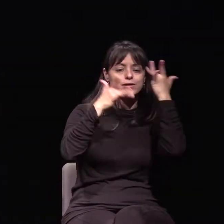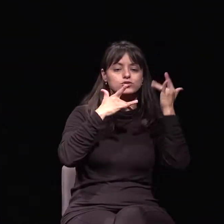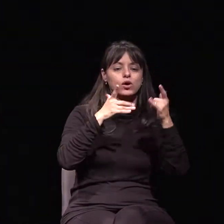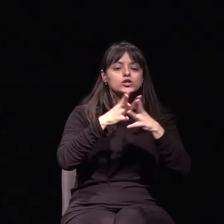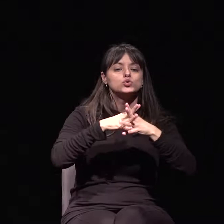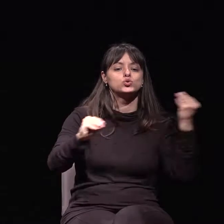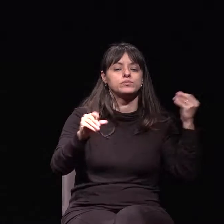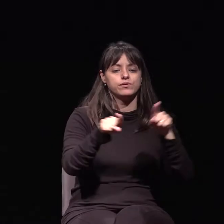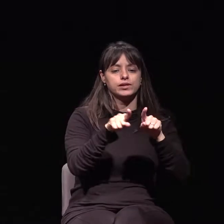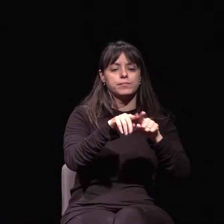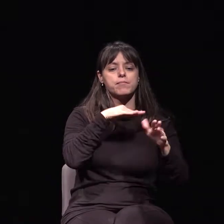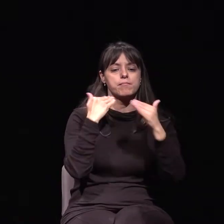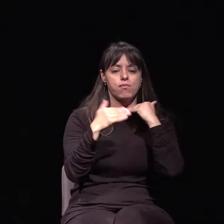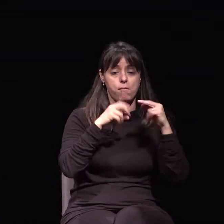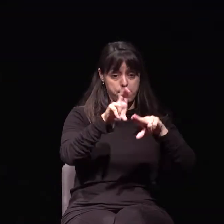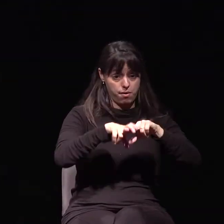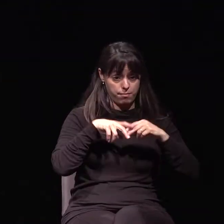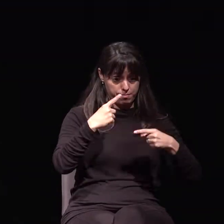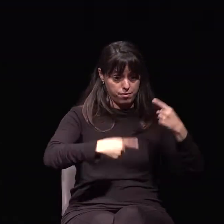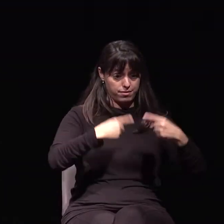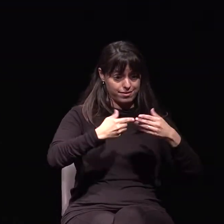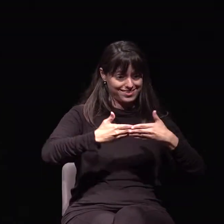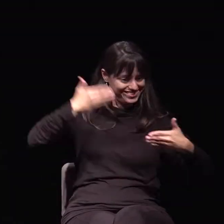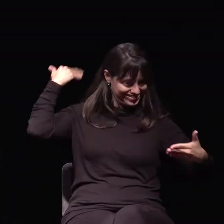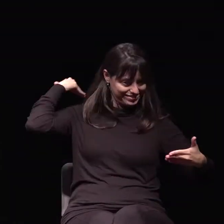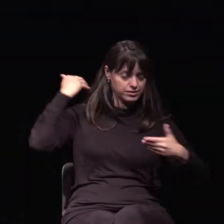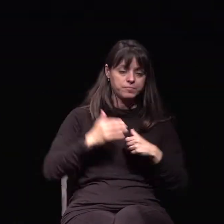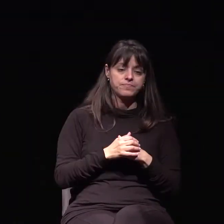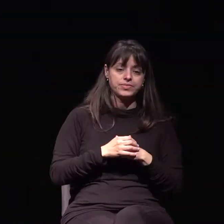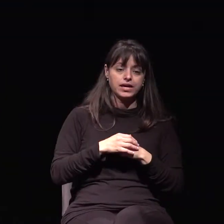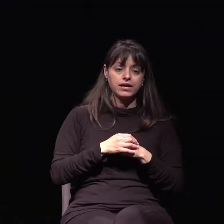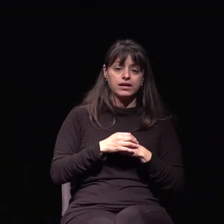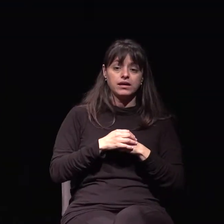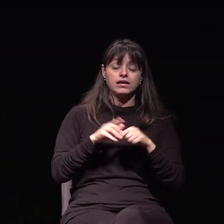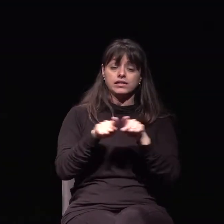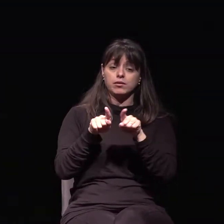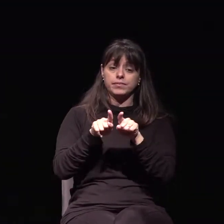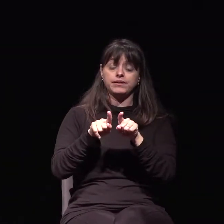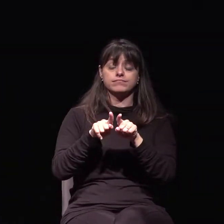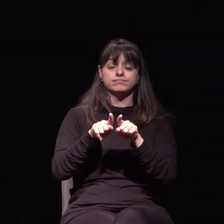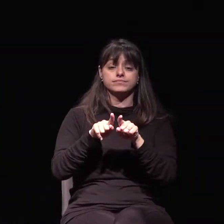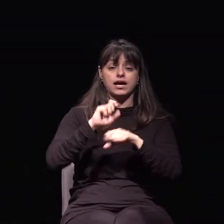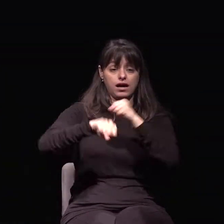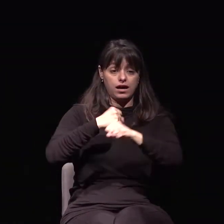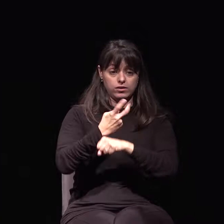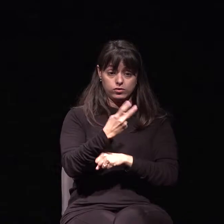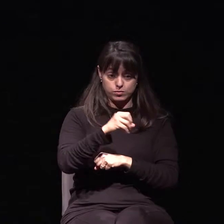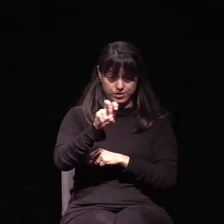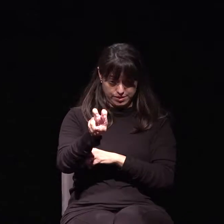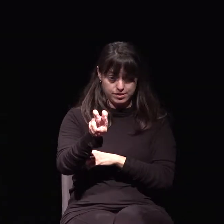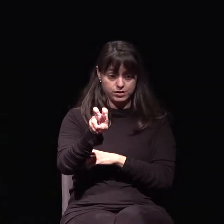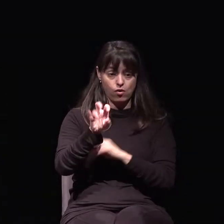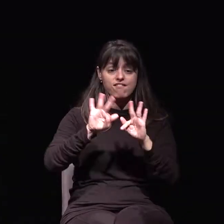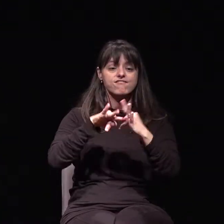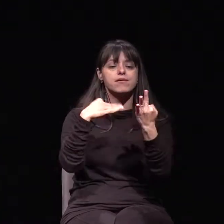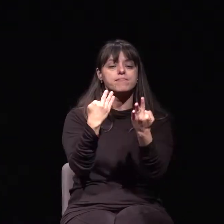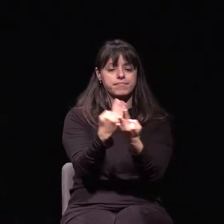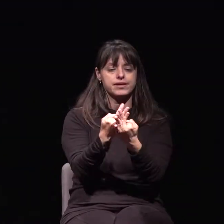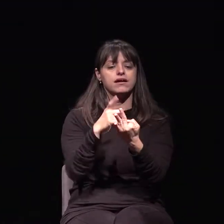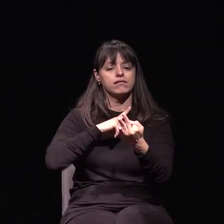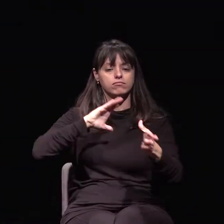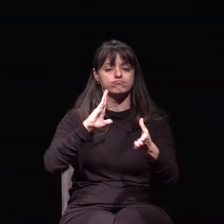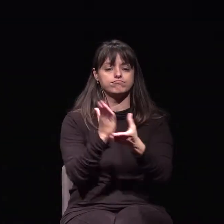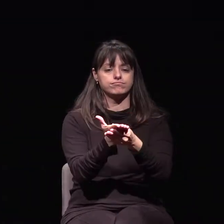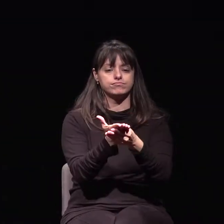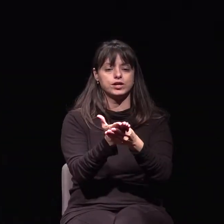Paulo, Rubens Paiva. Em 2005, a sua família moveu uma ação declaratória contra o Carlos Alberto Brilhante Ustra, que,